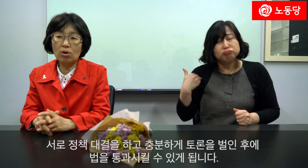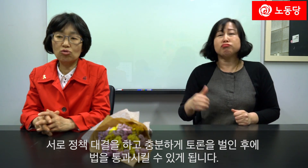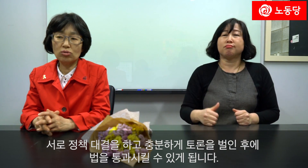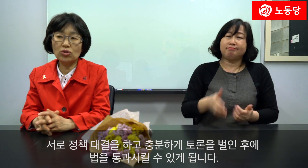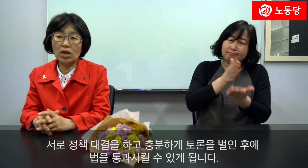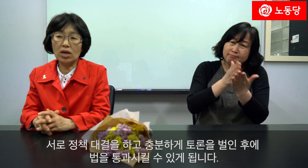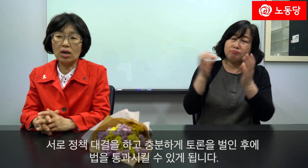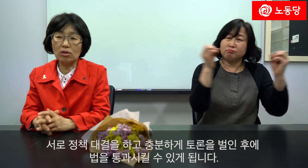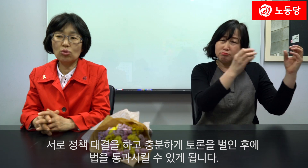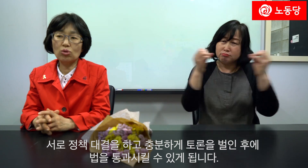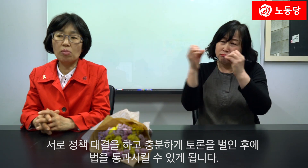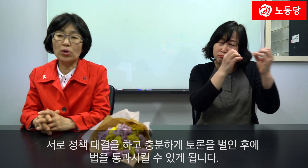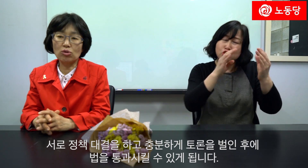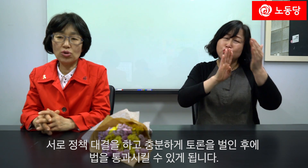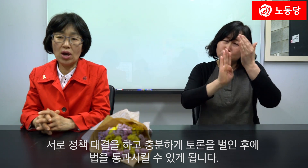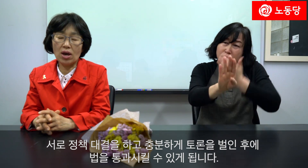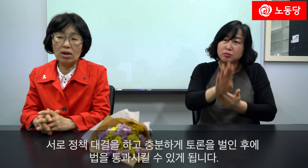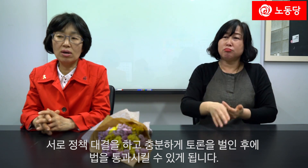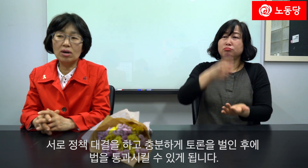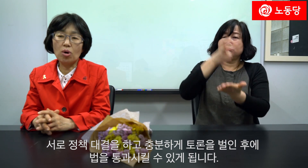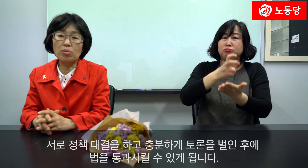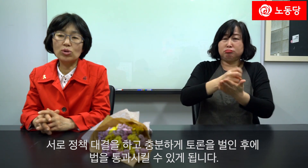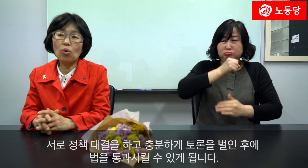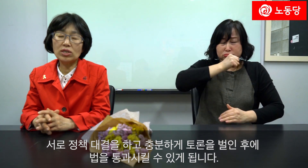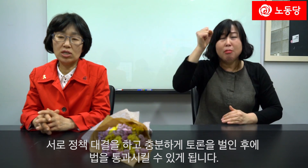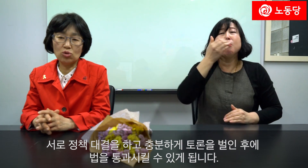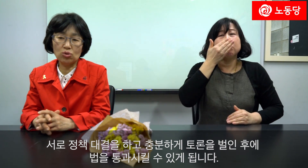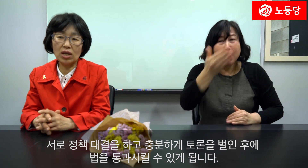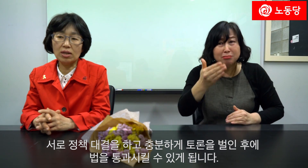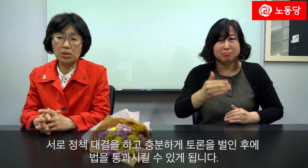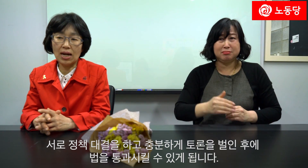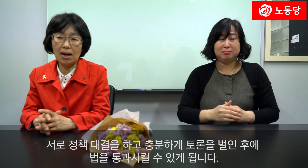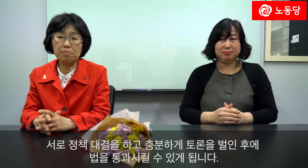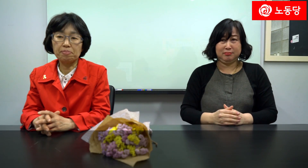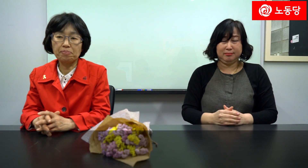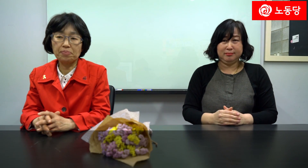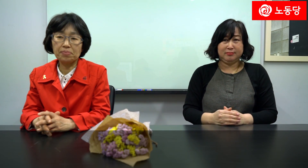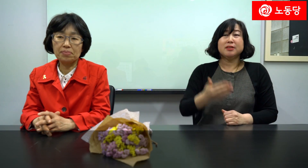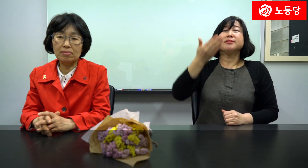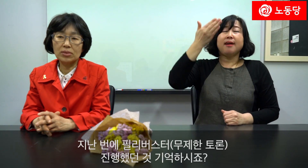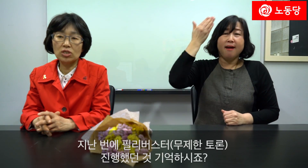하고 충분하게 토론을 벌인 후에 법을 통과시킬 수 있게 됩니다.